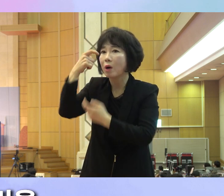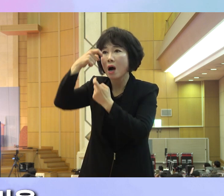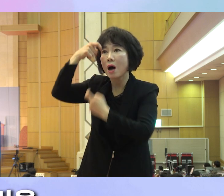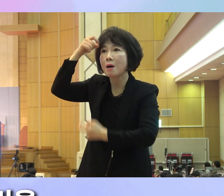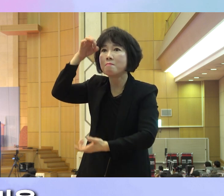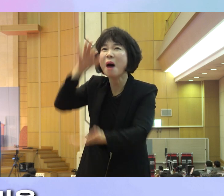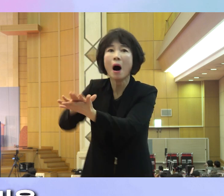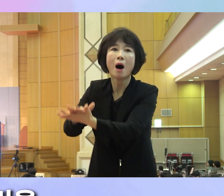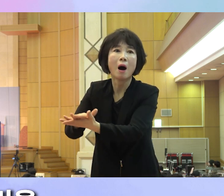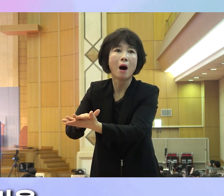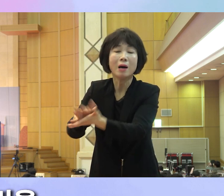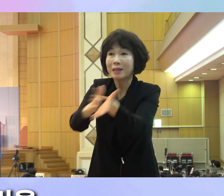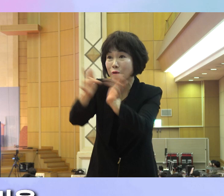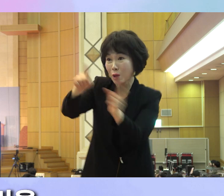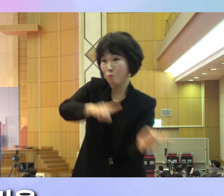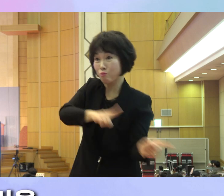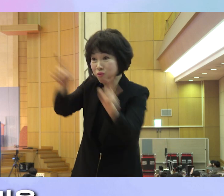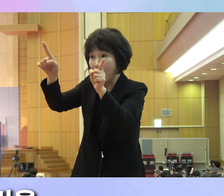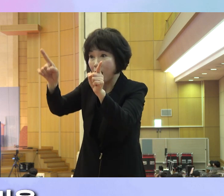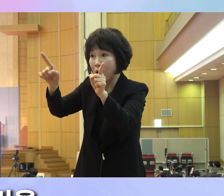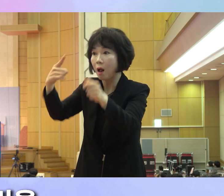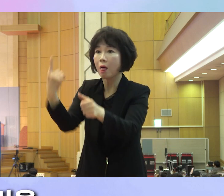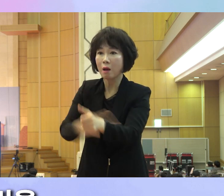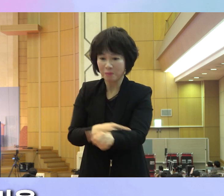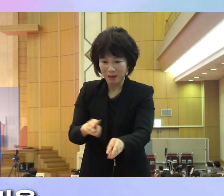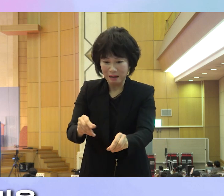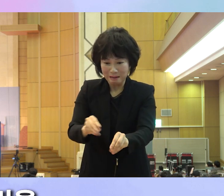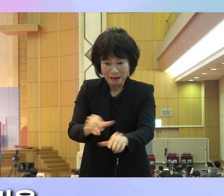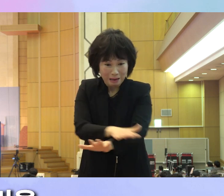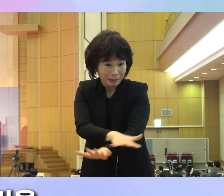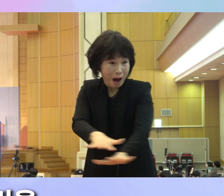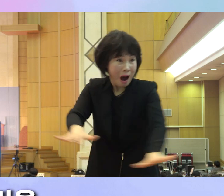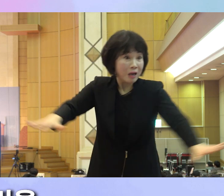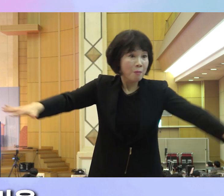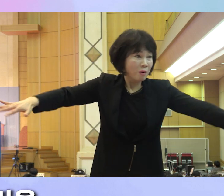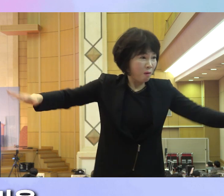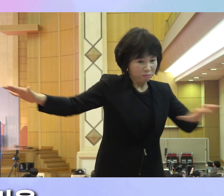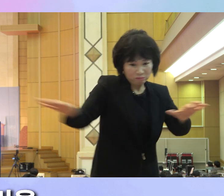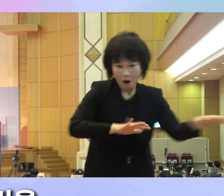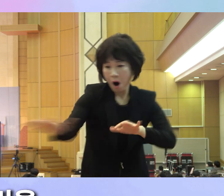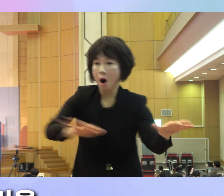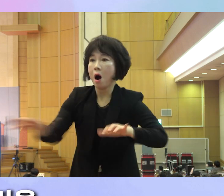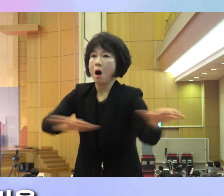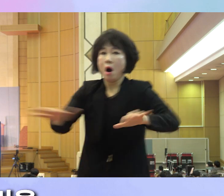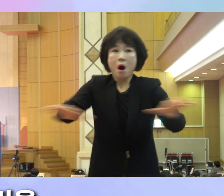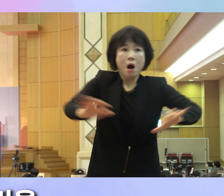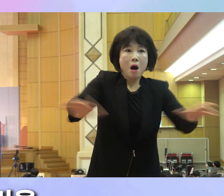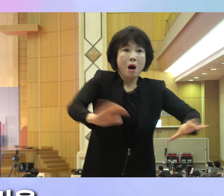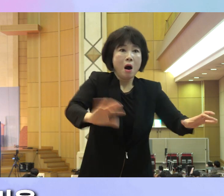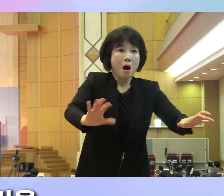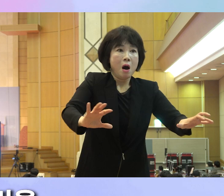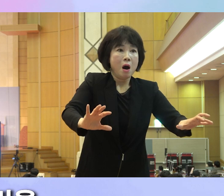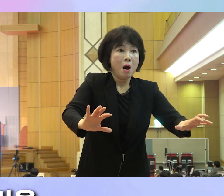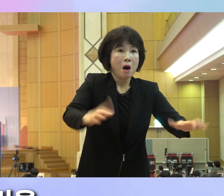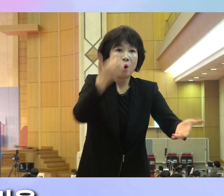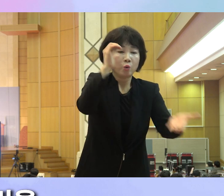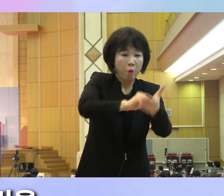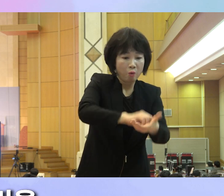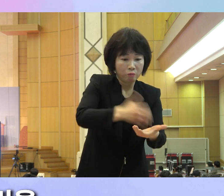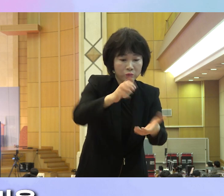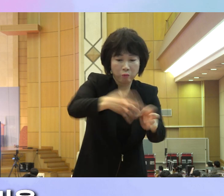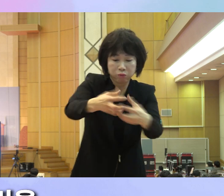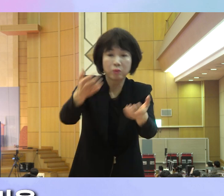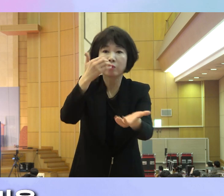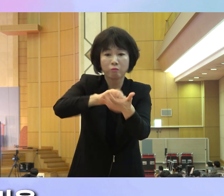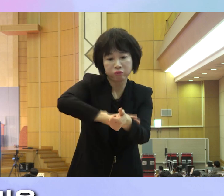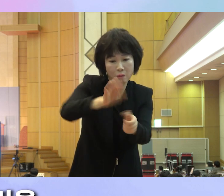예수님이 부활할 때에 막 땅이 진동을 하고 지진이 막 일어나는 것처럼 그러면서 돌문이 열려지고 무덤이 열려지고 성도들이